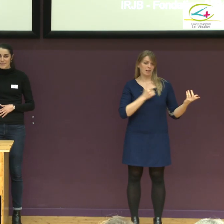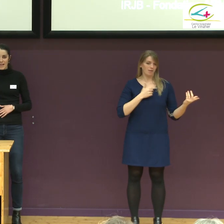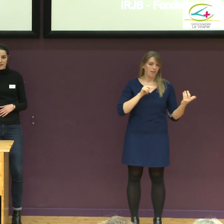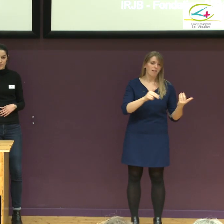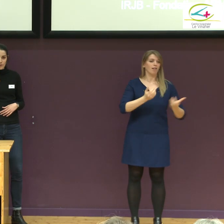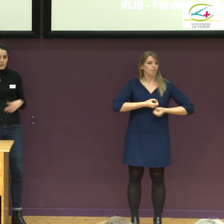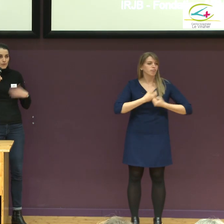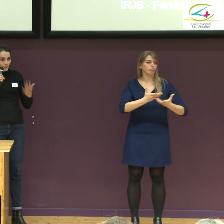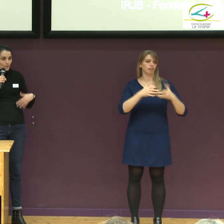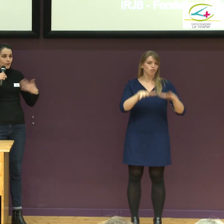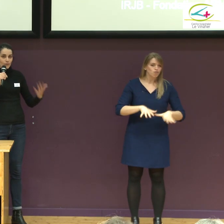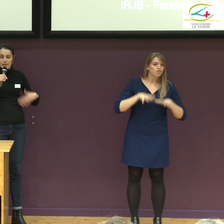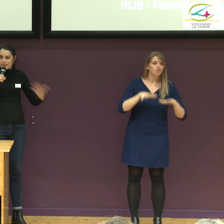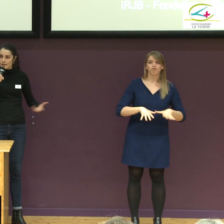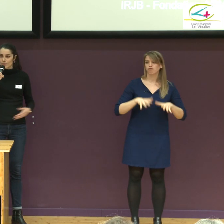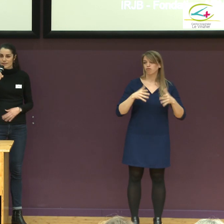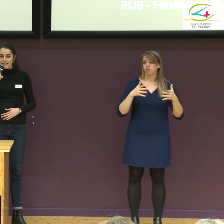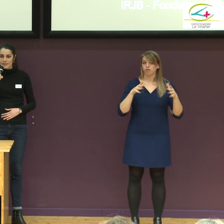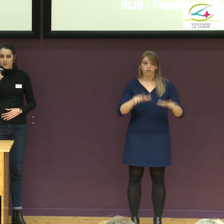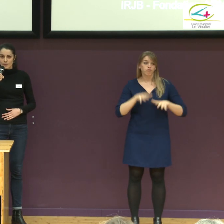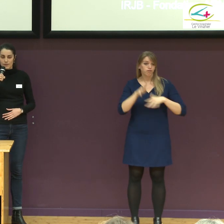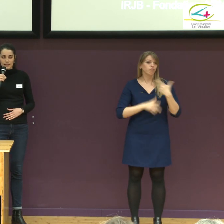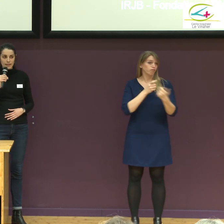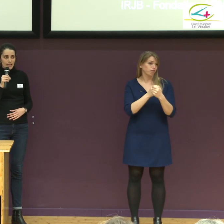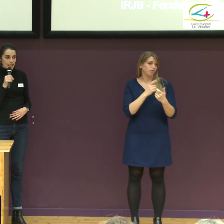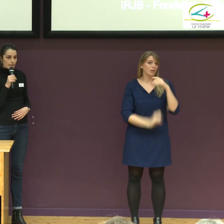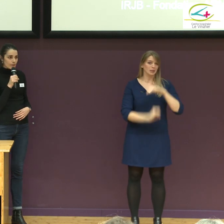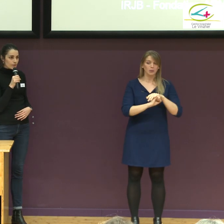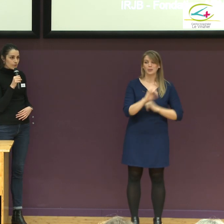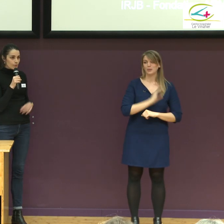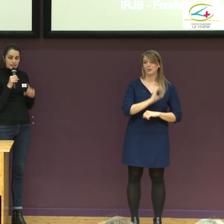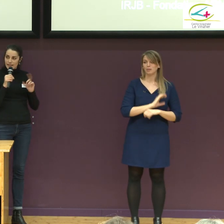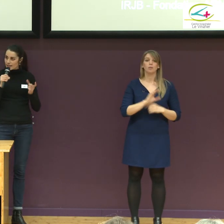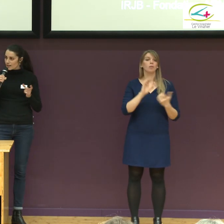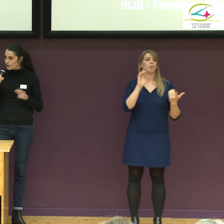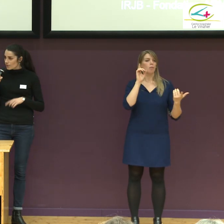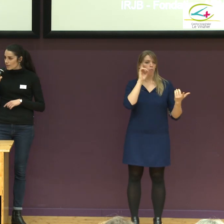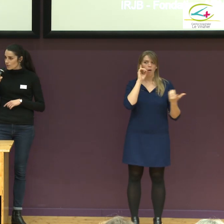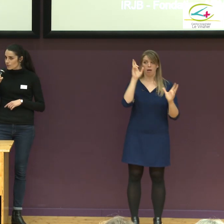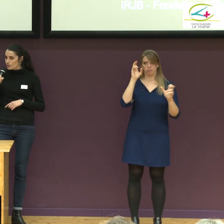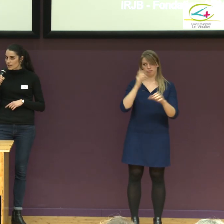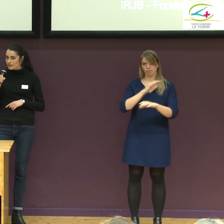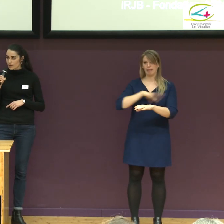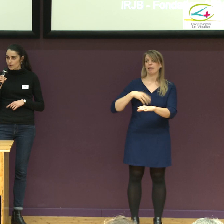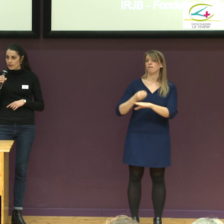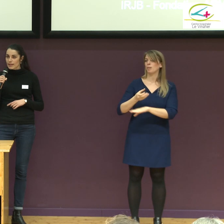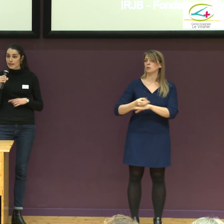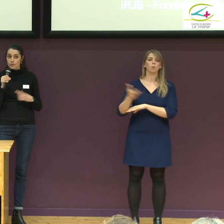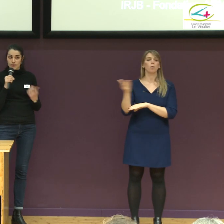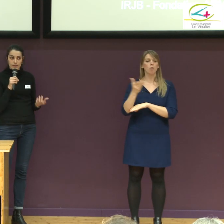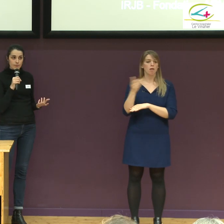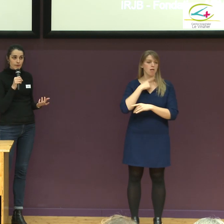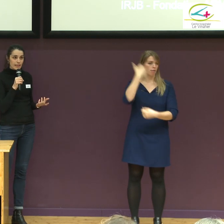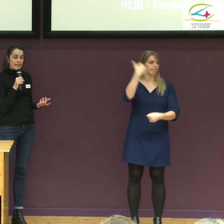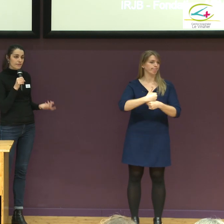parler le plus lentement, le plus adapté aussi possible. Puisque une petite dernière information à vous donner, c'est qu'il y a une